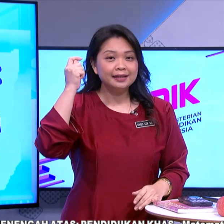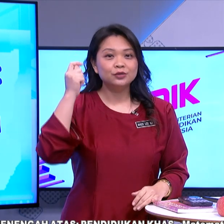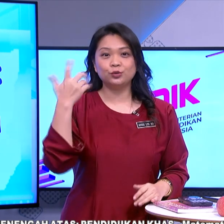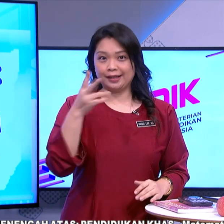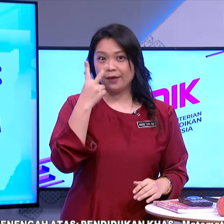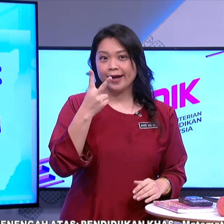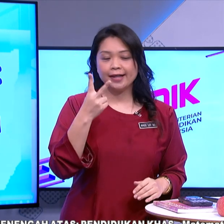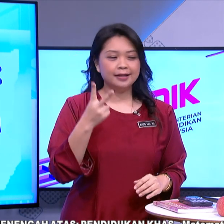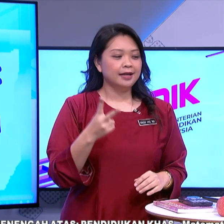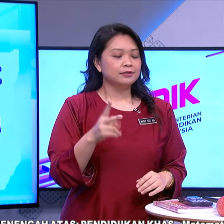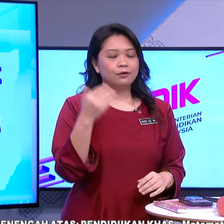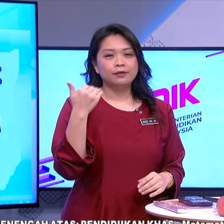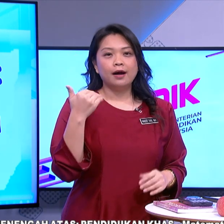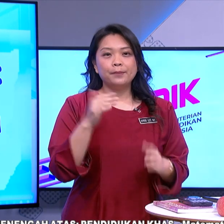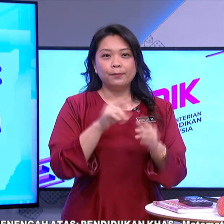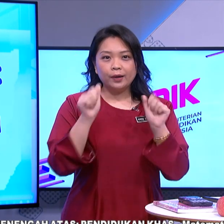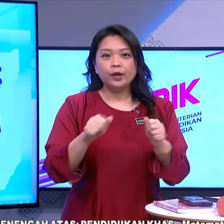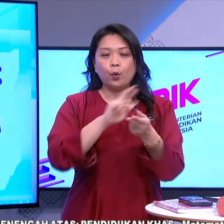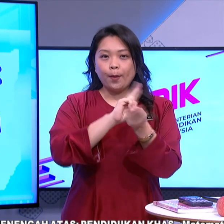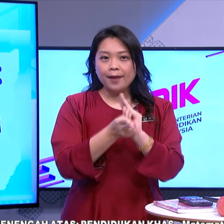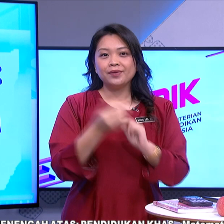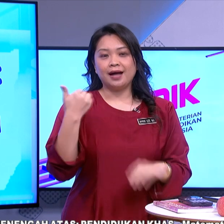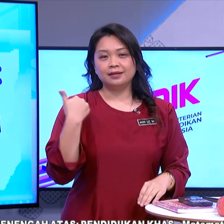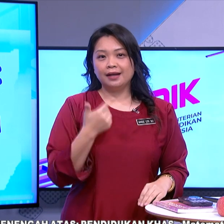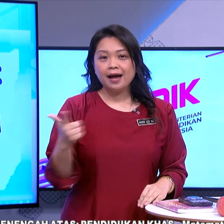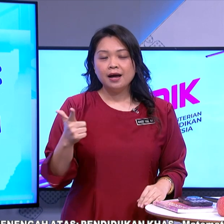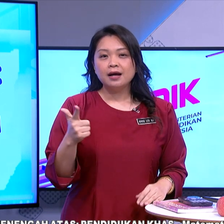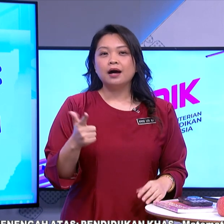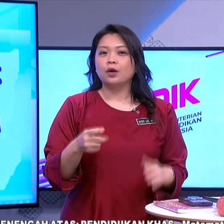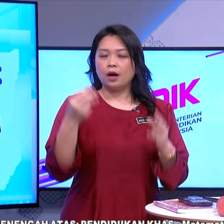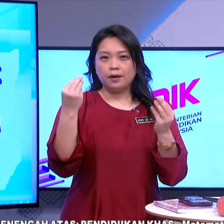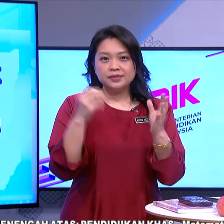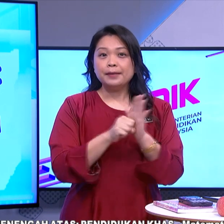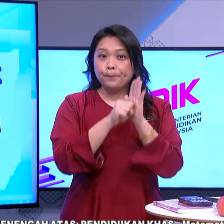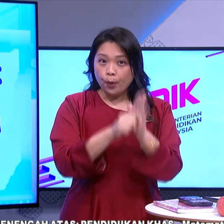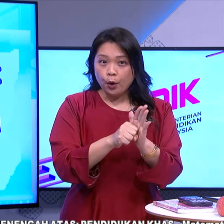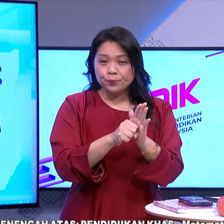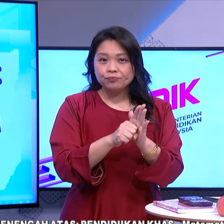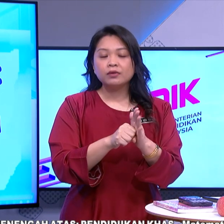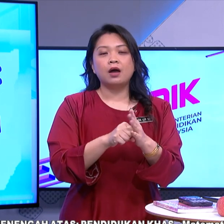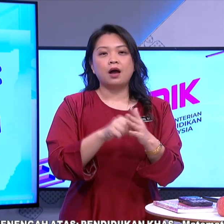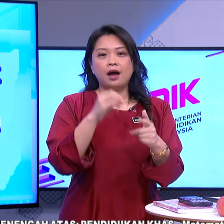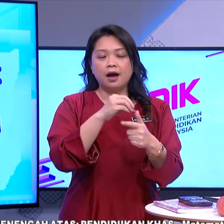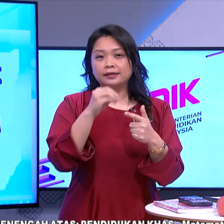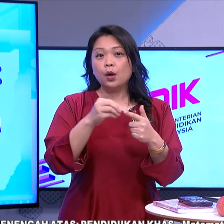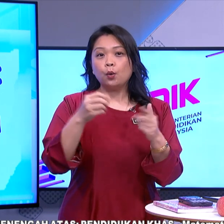sudah tengok n so pembeli ubah adalah simbol atau